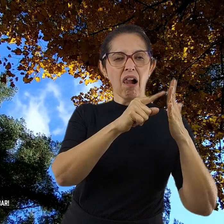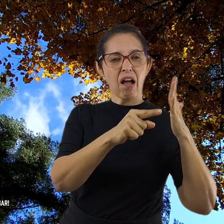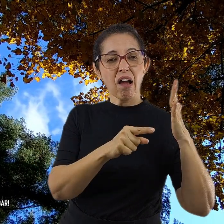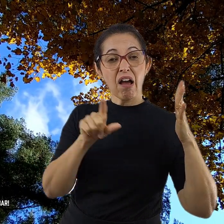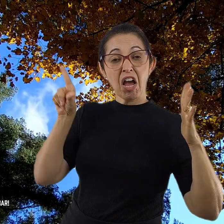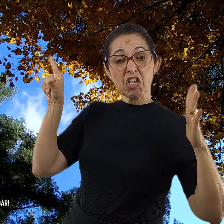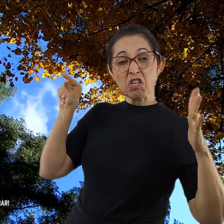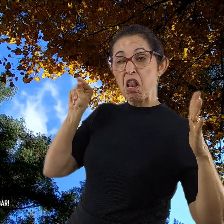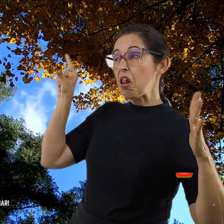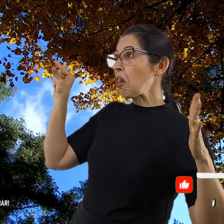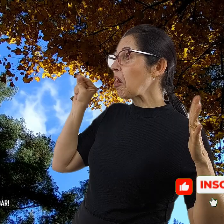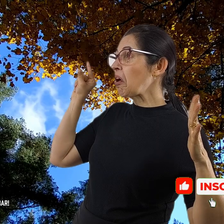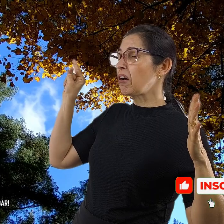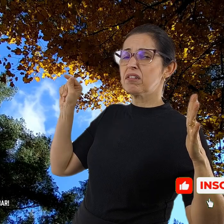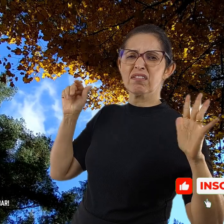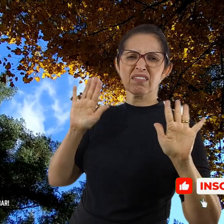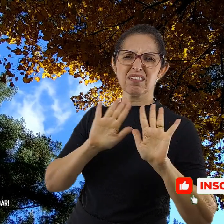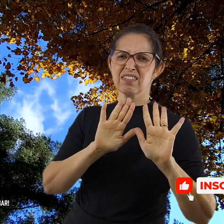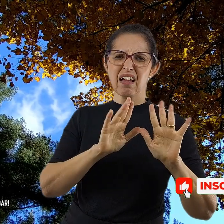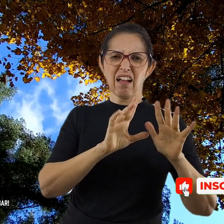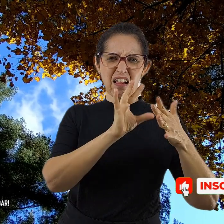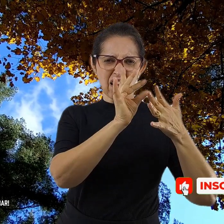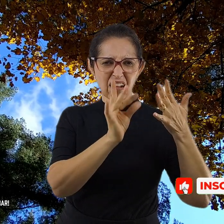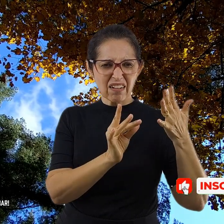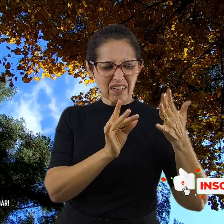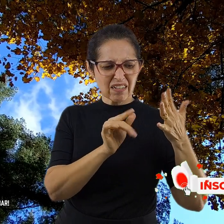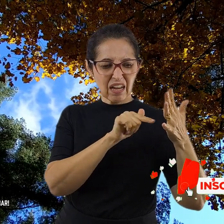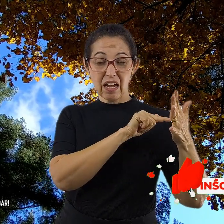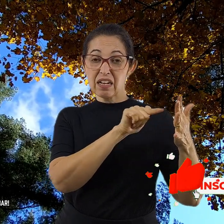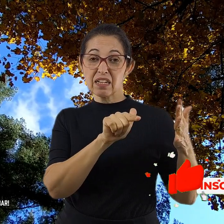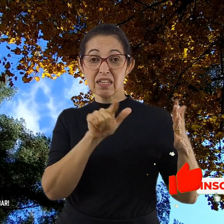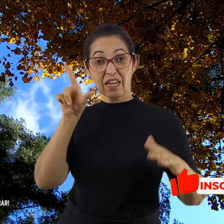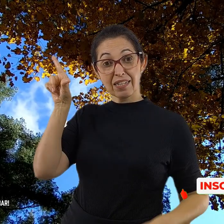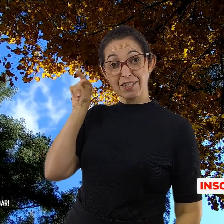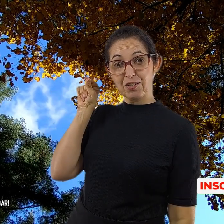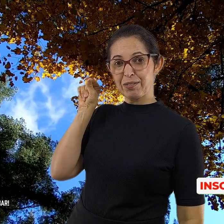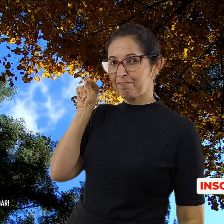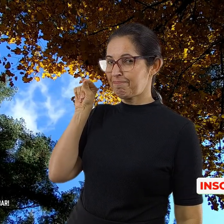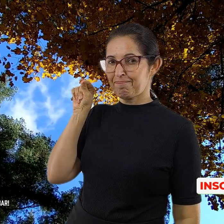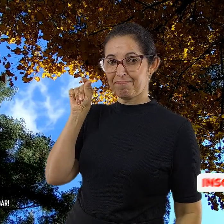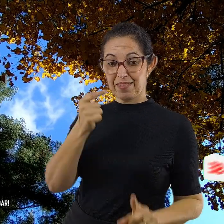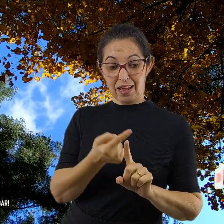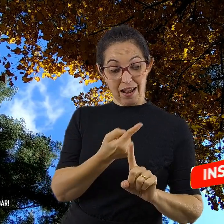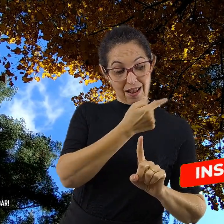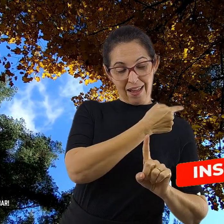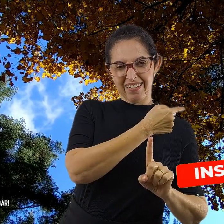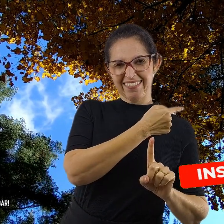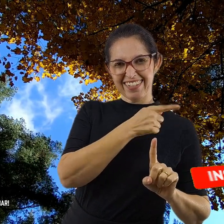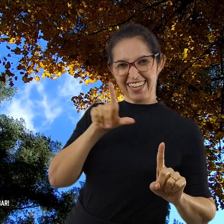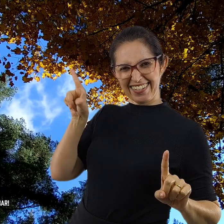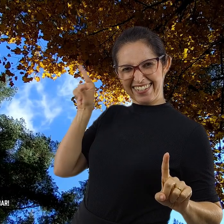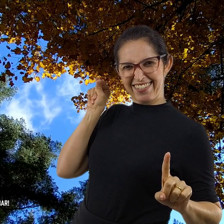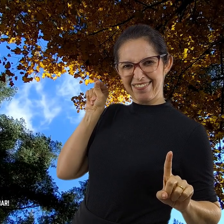Priscila, não foi Febe, e irmãos, irmãs nossas daquela primeira